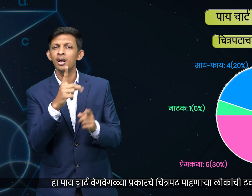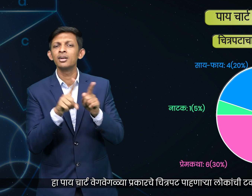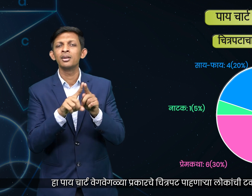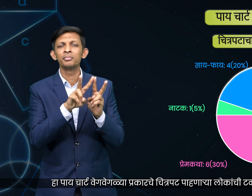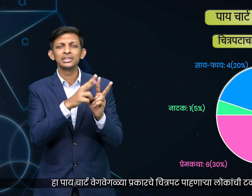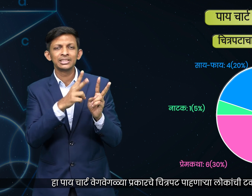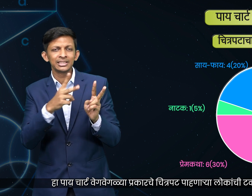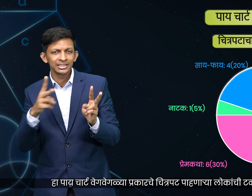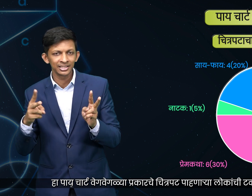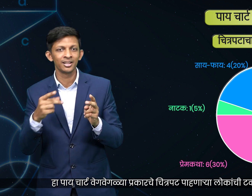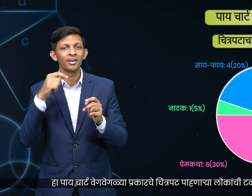दर्शवतो.